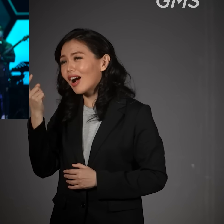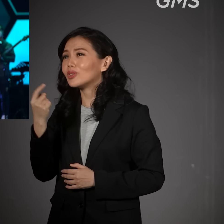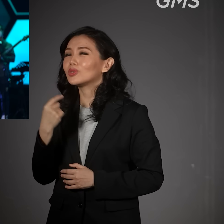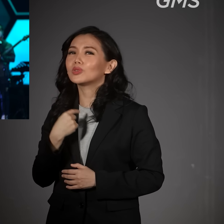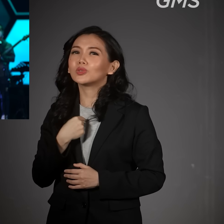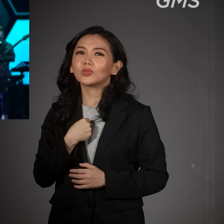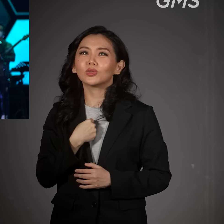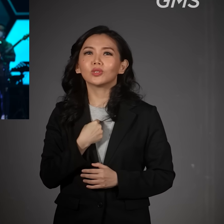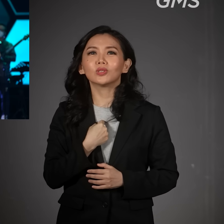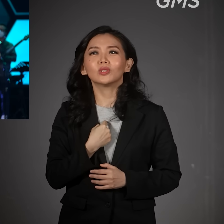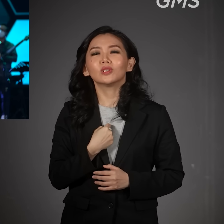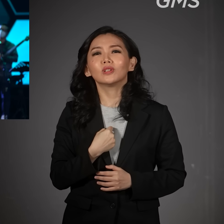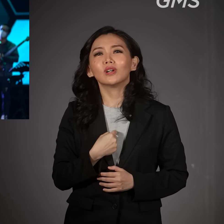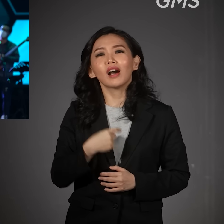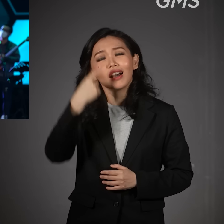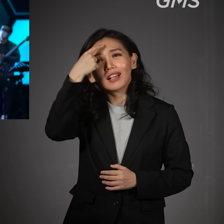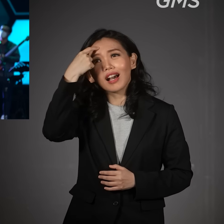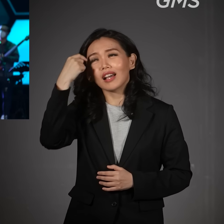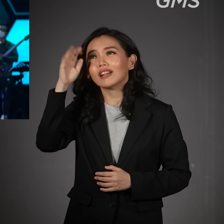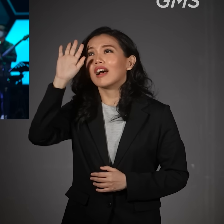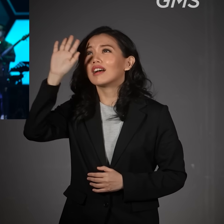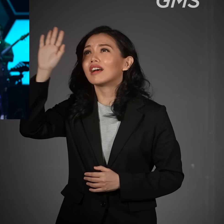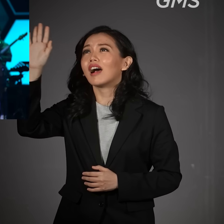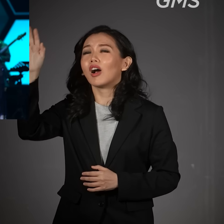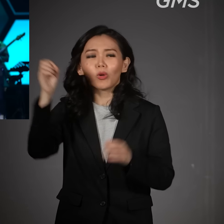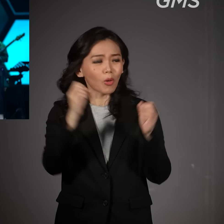Sebab Kau Bapakku